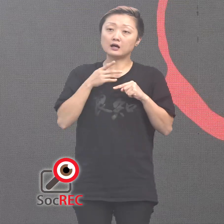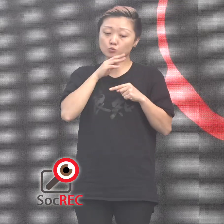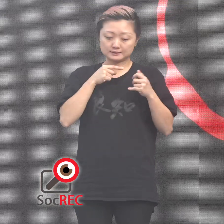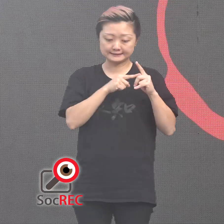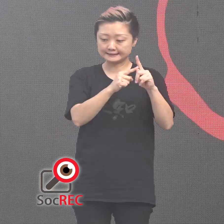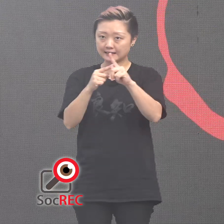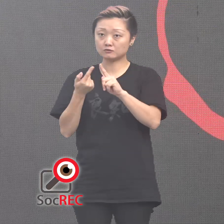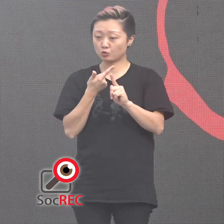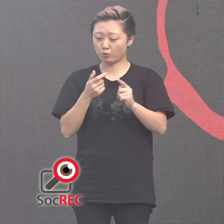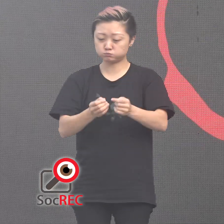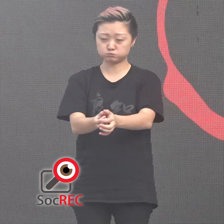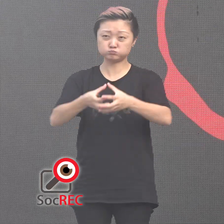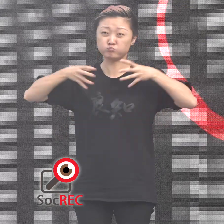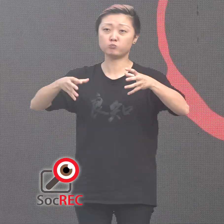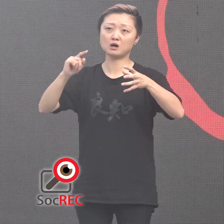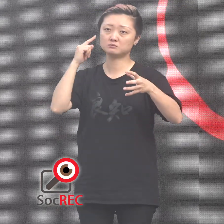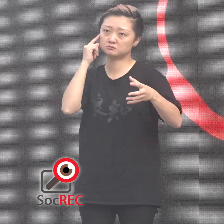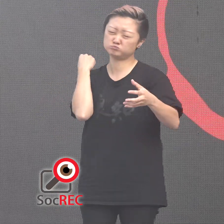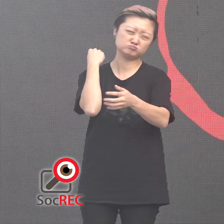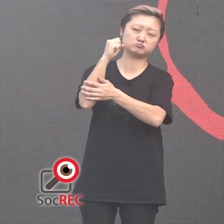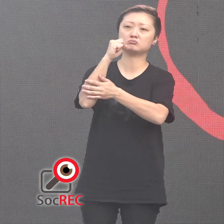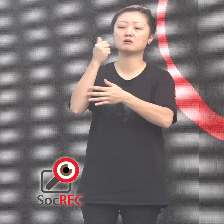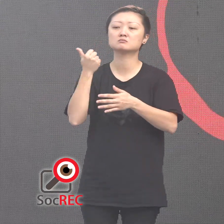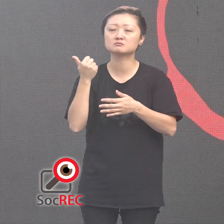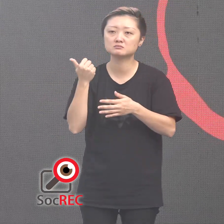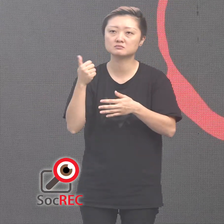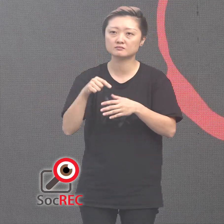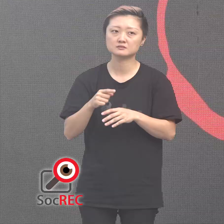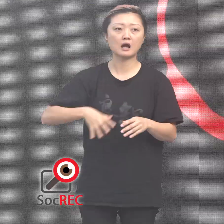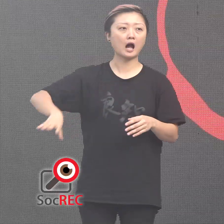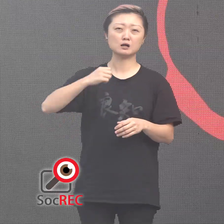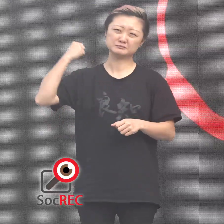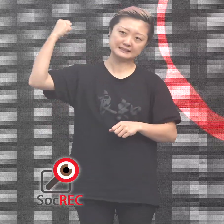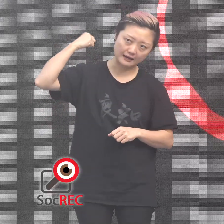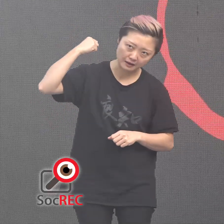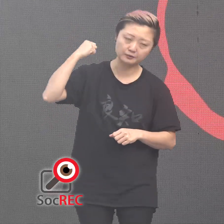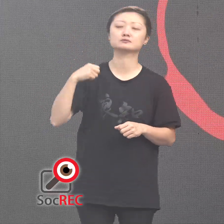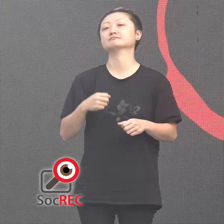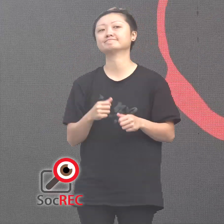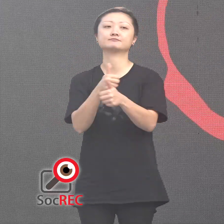在一起呢，就可以變成很大的力量。大家要繼續加油，多謝大家。